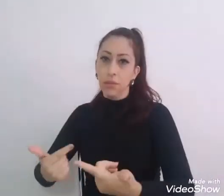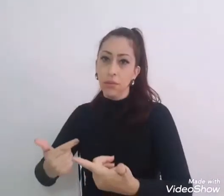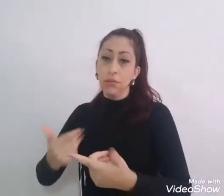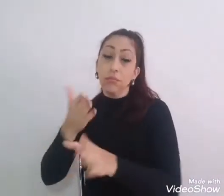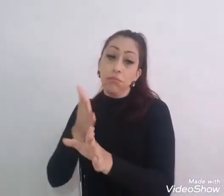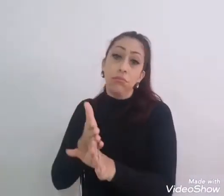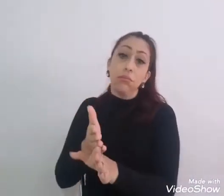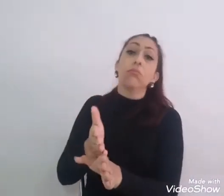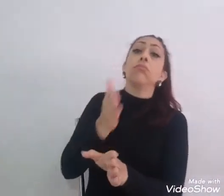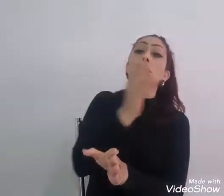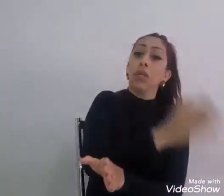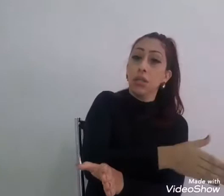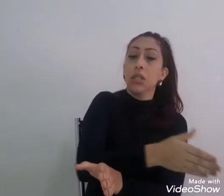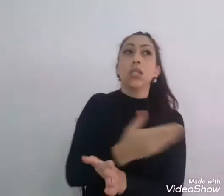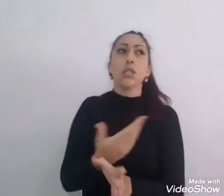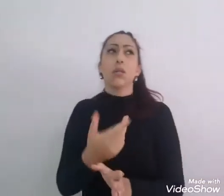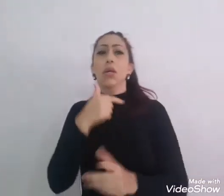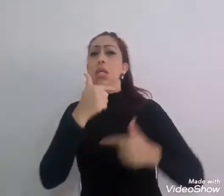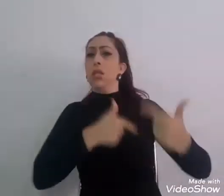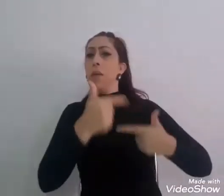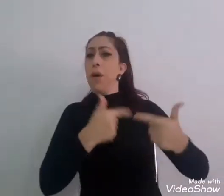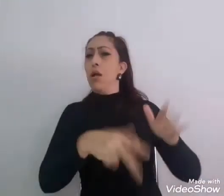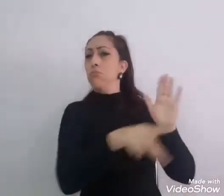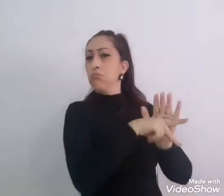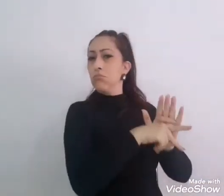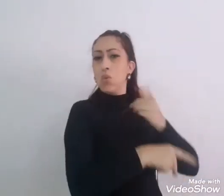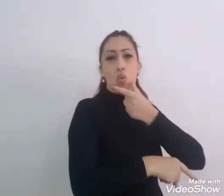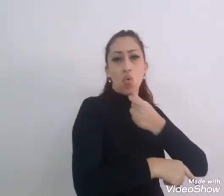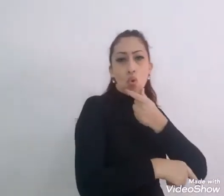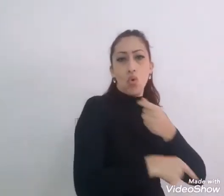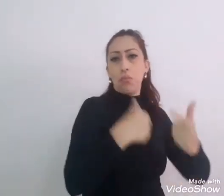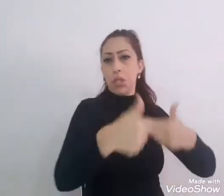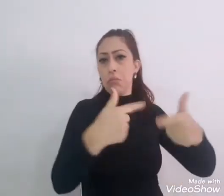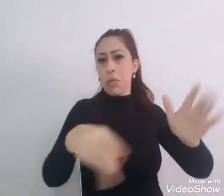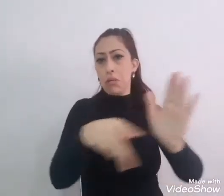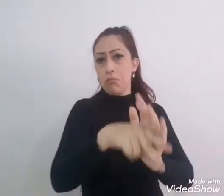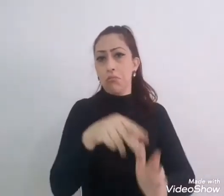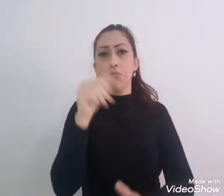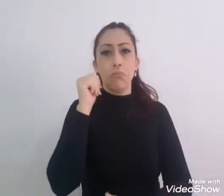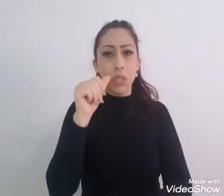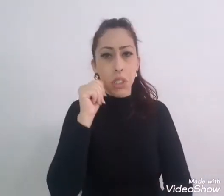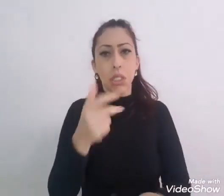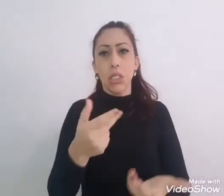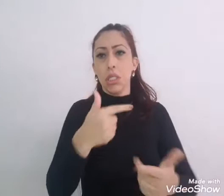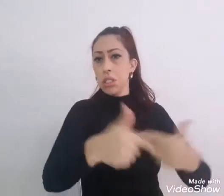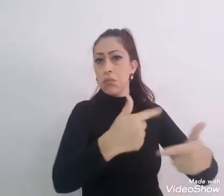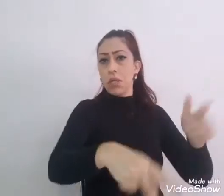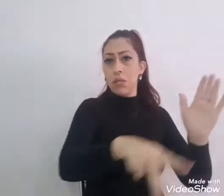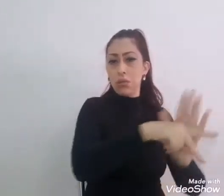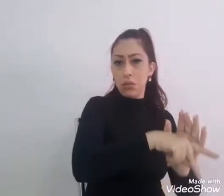gênero. Então, existiam trabalhos que eram feitos por homens, trabalhos que eram feitos por mulheres e por crianças, né? Que normalmente elas estavam